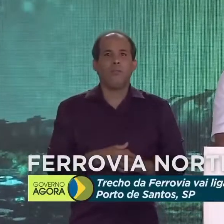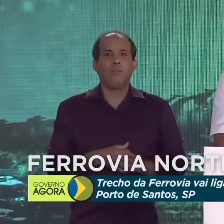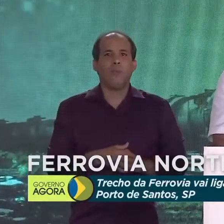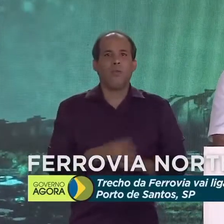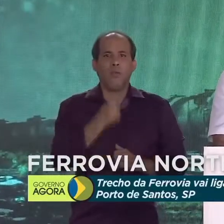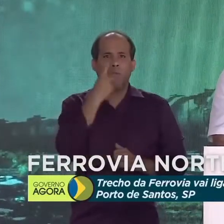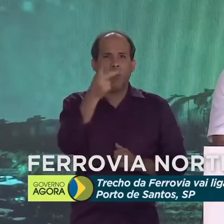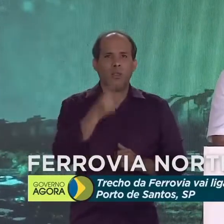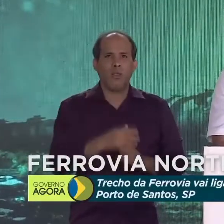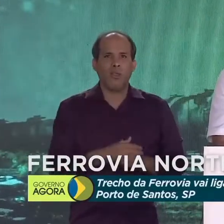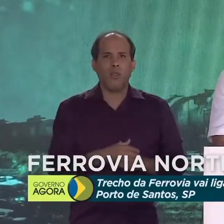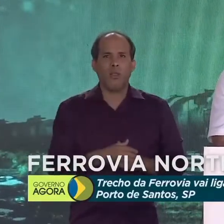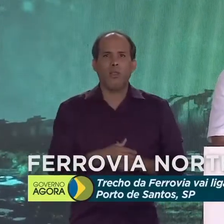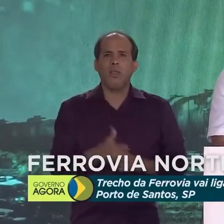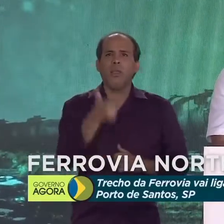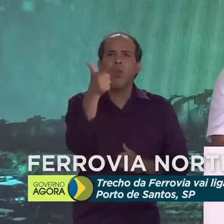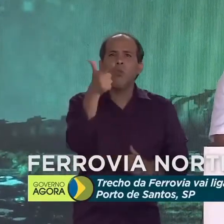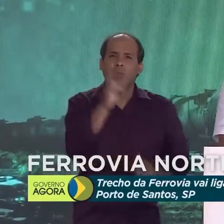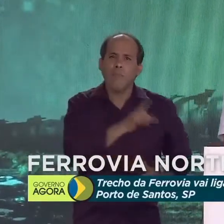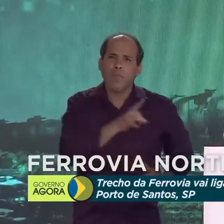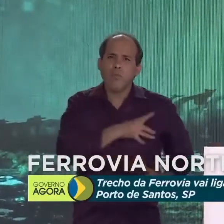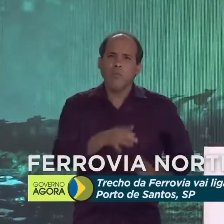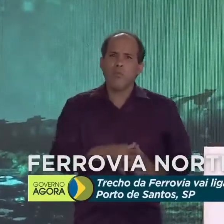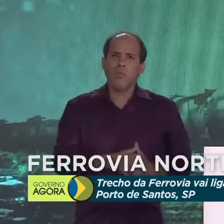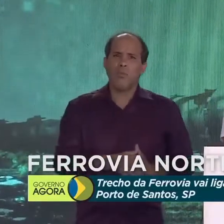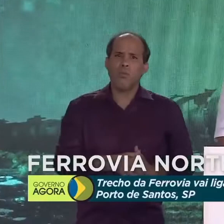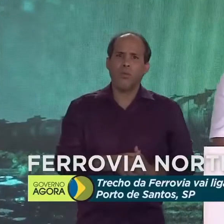ela diz: não temas.